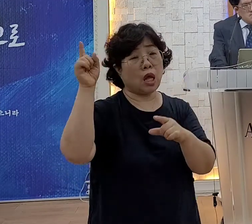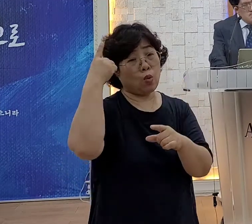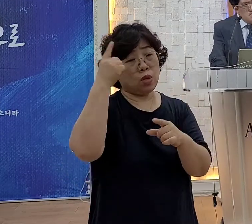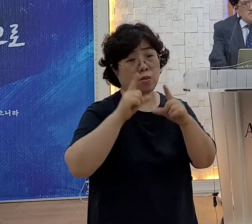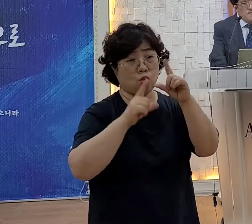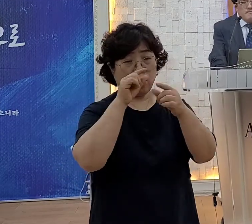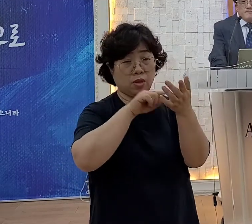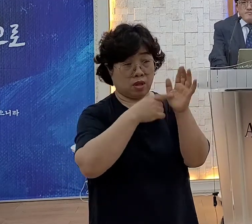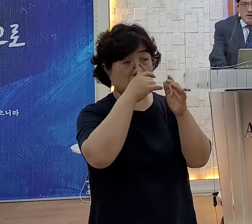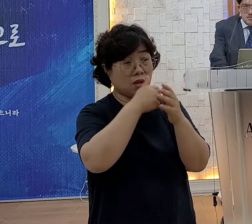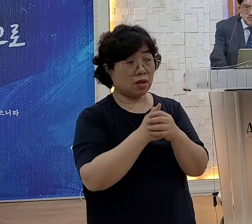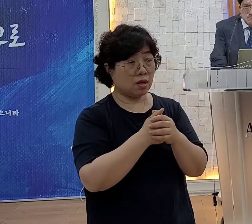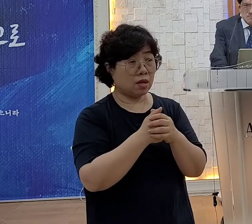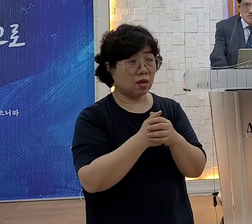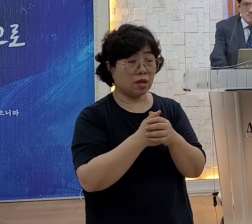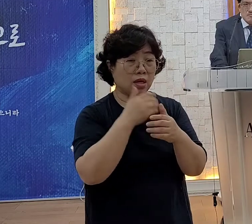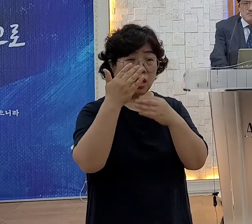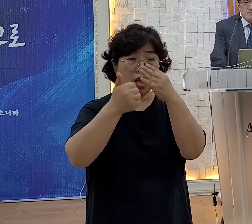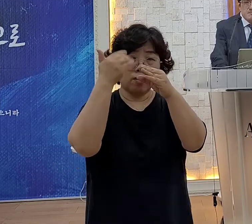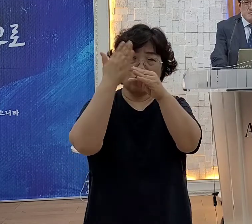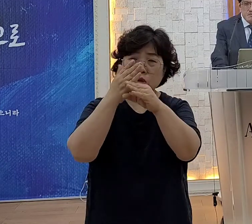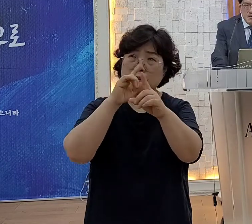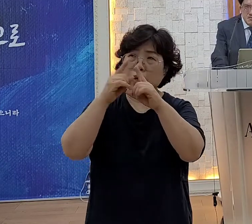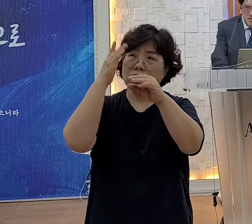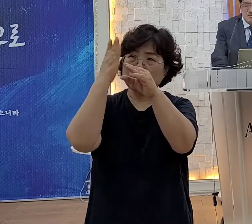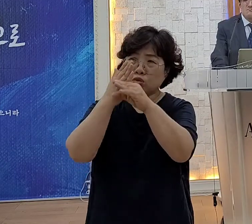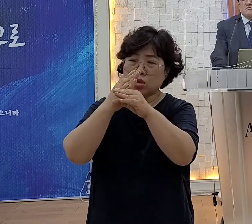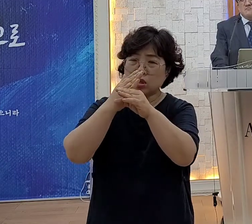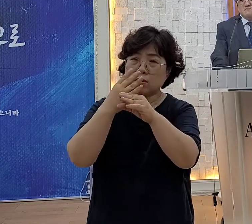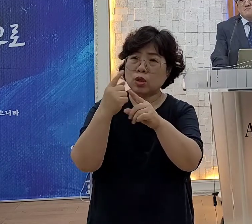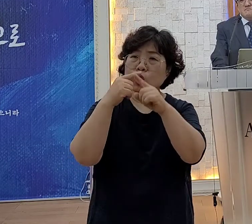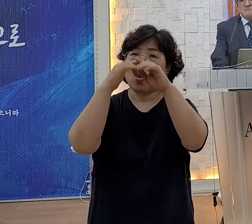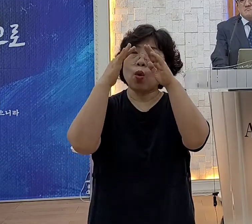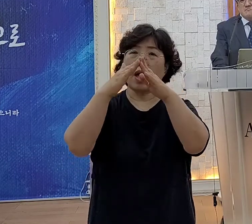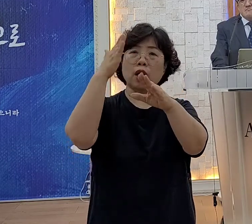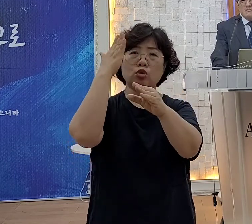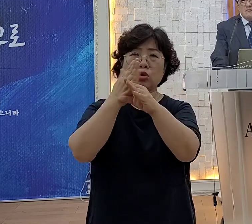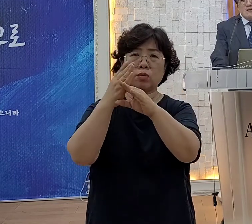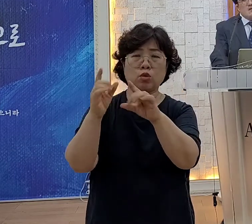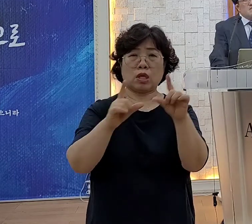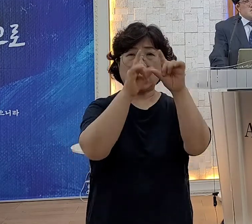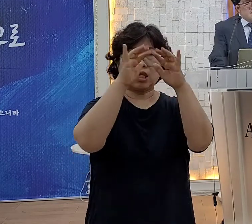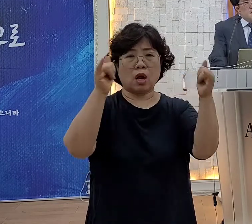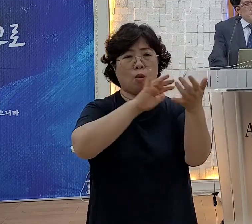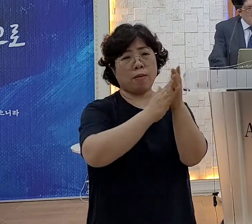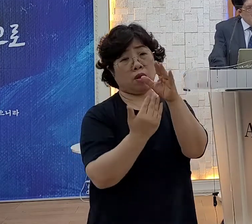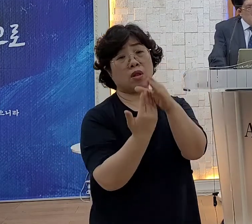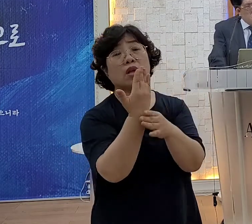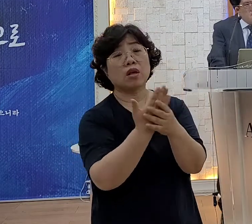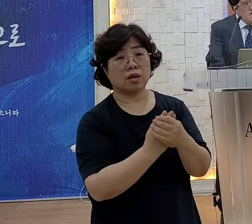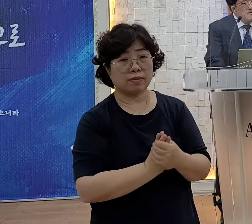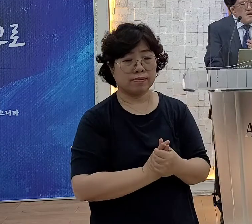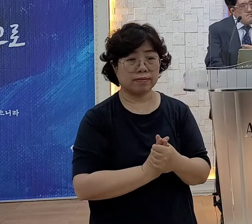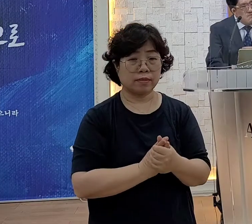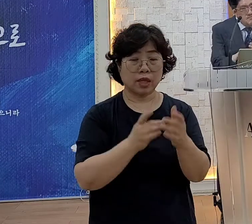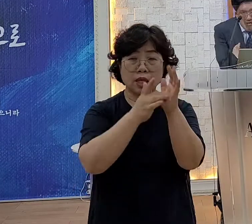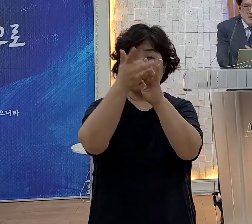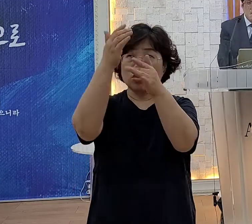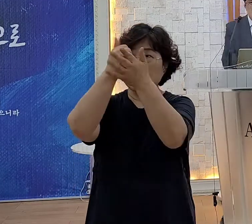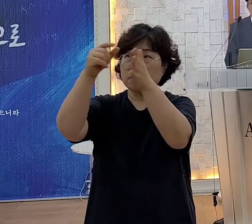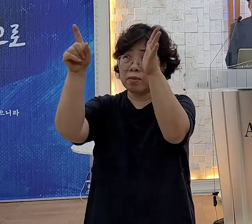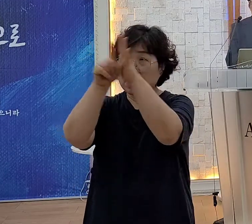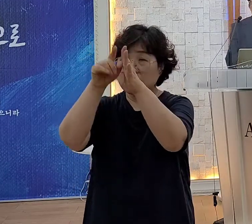하나님 중심, 말씀 중심, 그리고 성전 중심. 이게 그냥 지어낸 말이 아니고